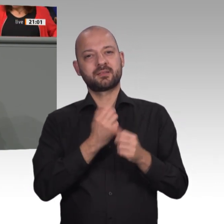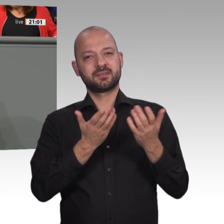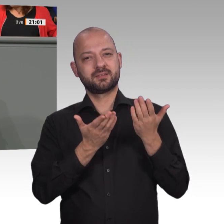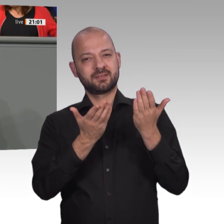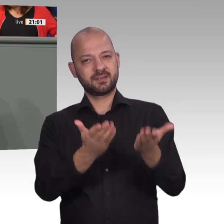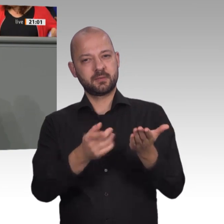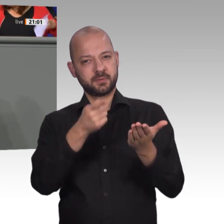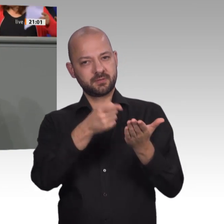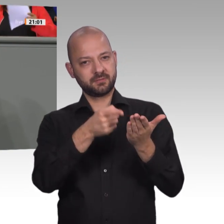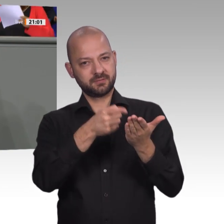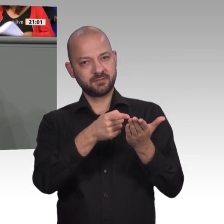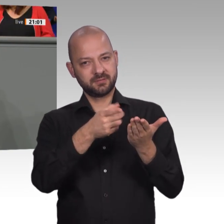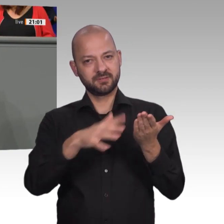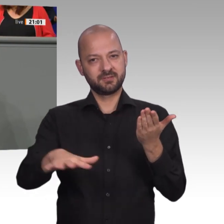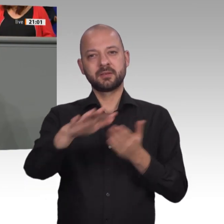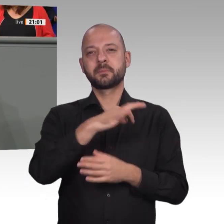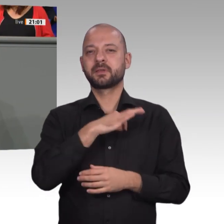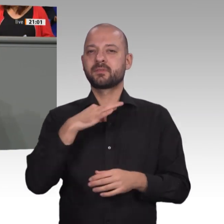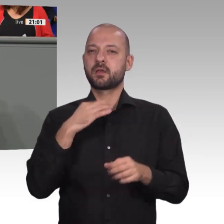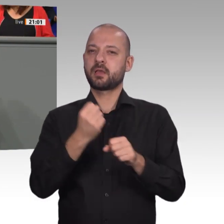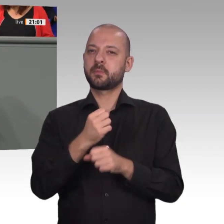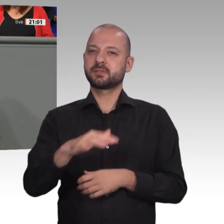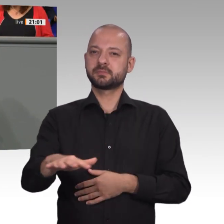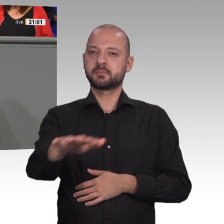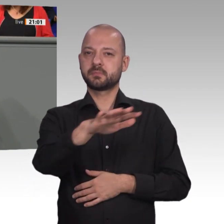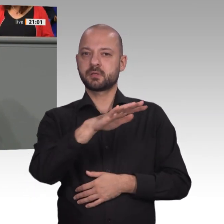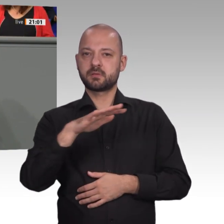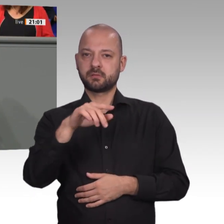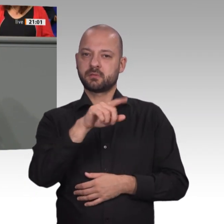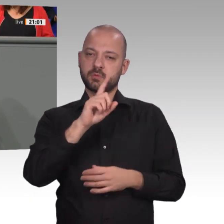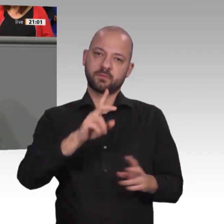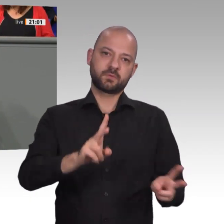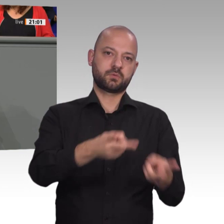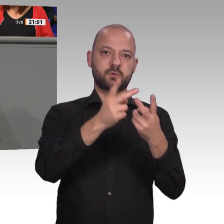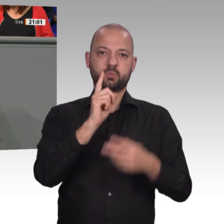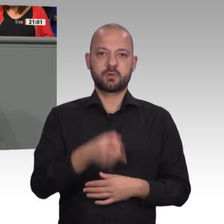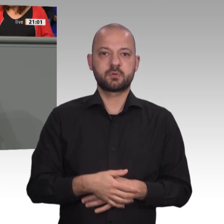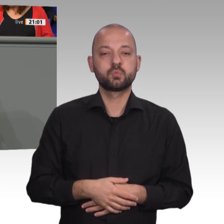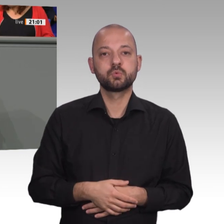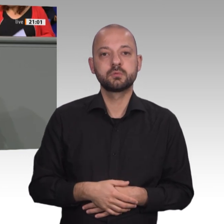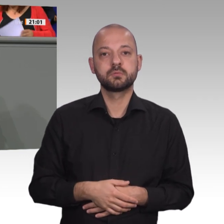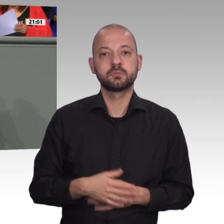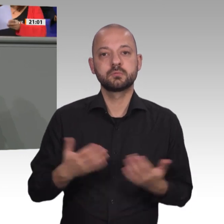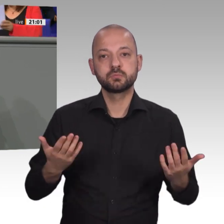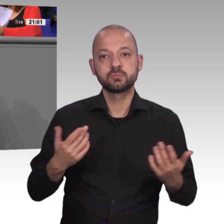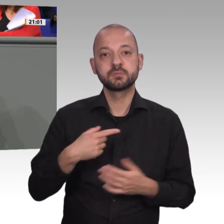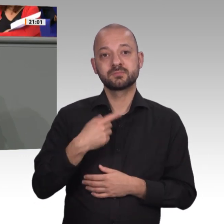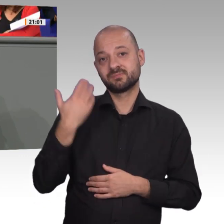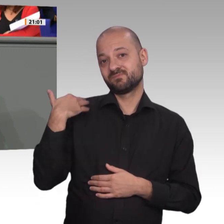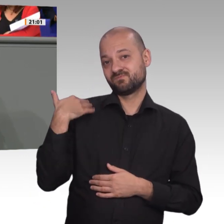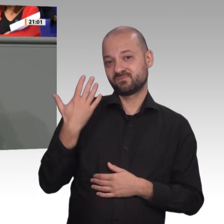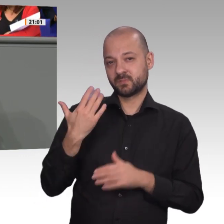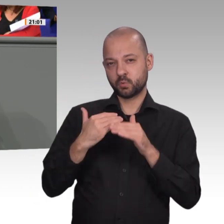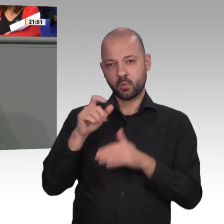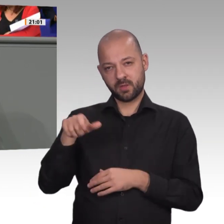müssen. Auch und gerade, was den Übergang von einer Behindertenwerkstatt in den ersten Arbeitsmarkt betrifft. Hier bedarf es einer guten